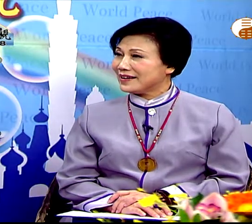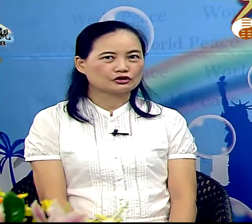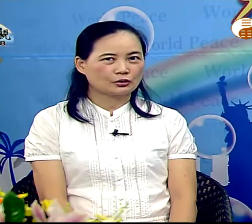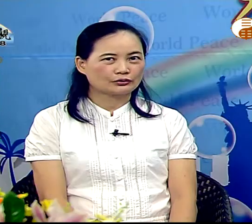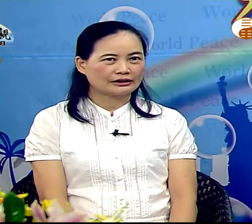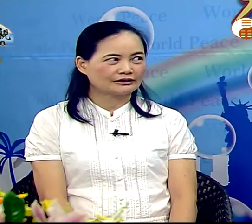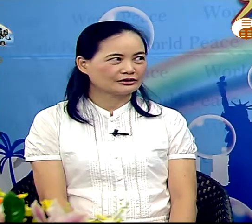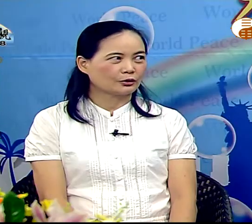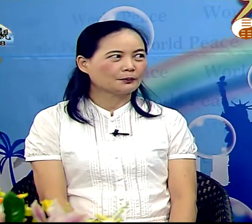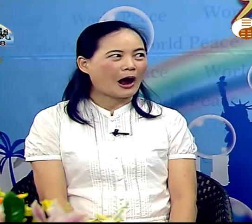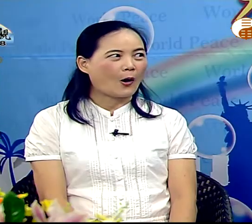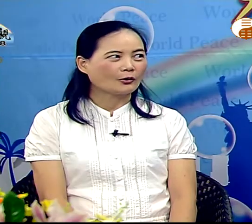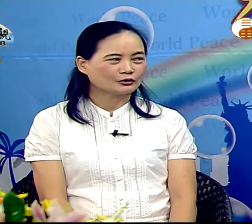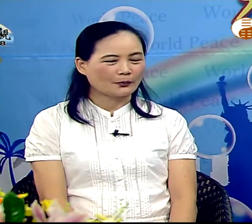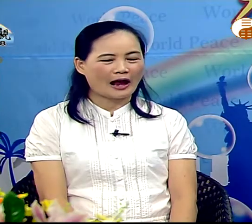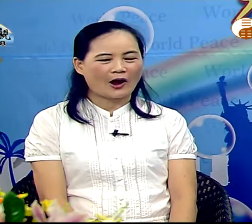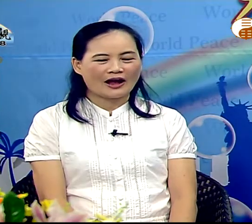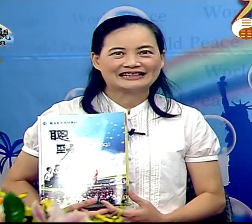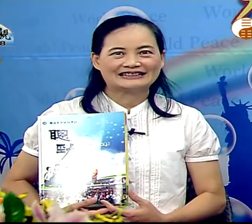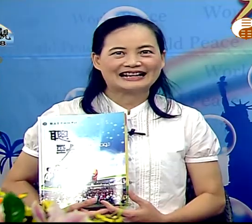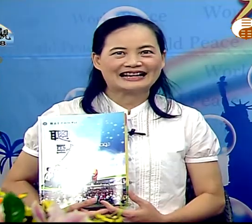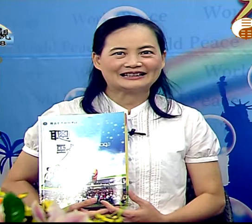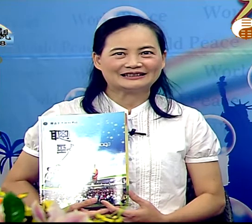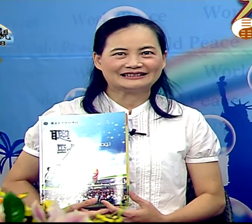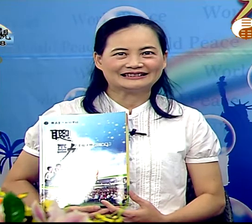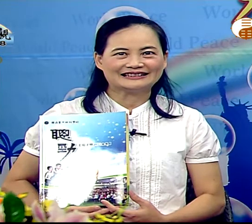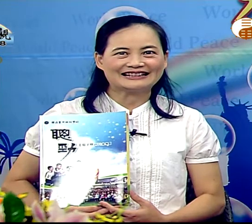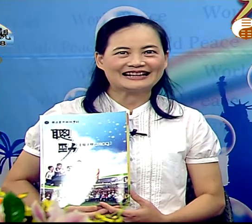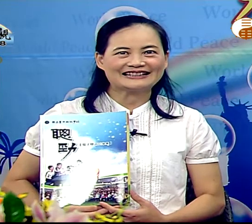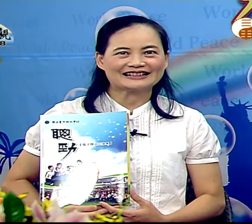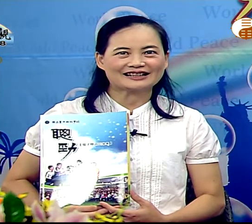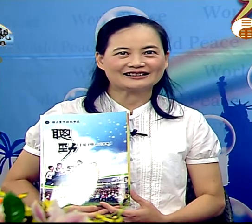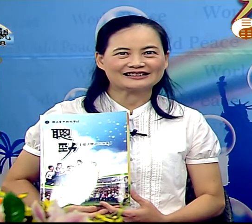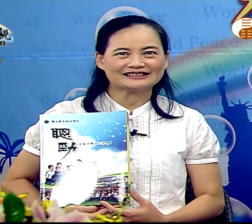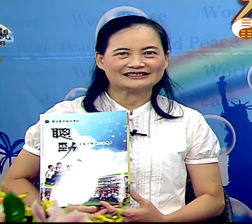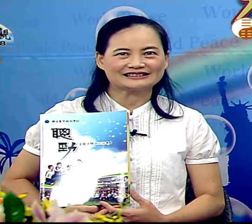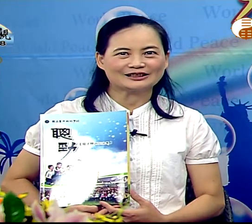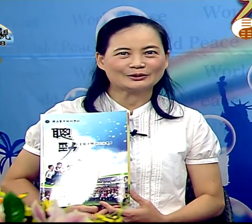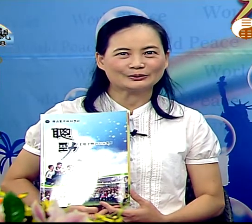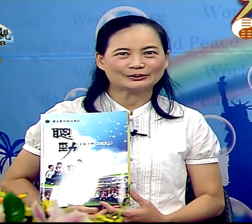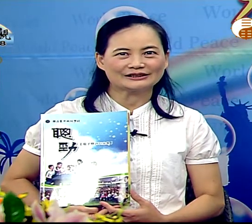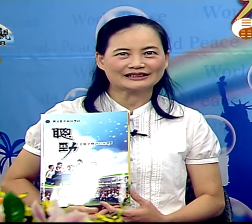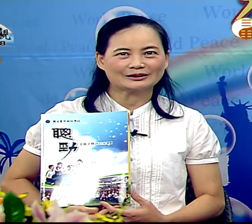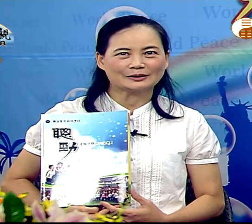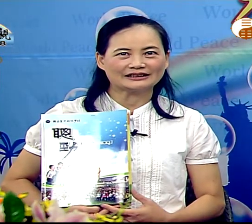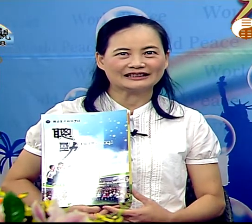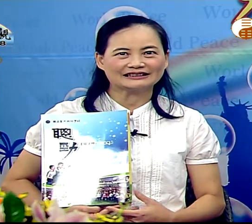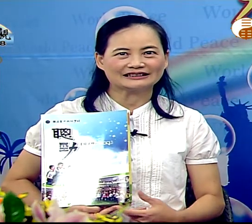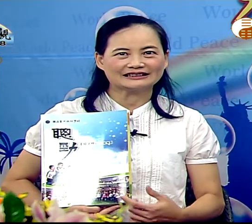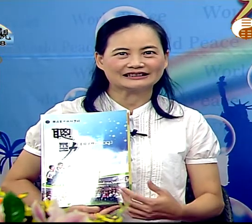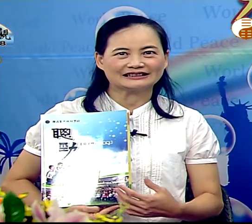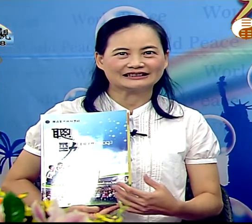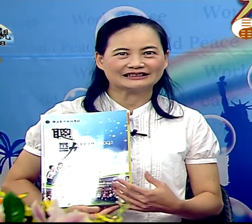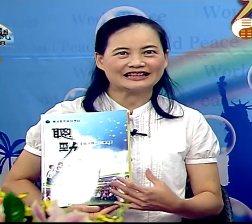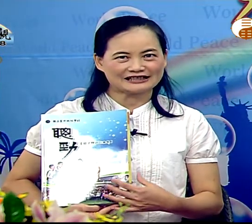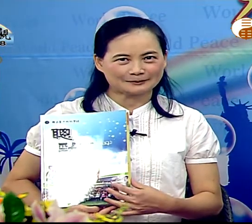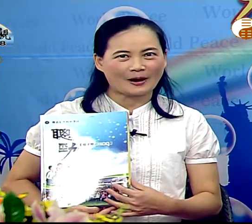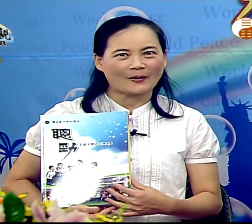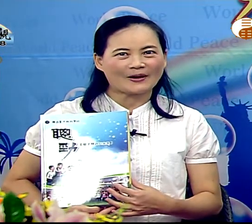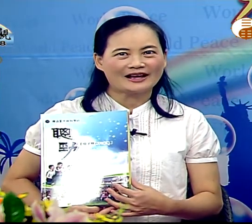叫 周报。 那现在介绍的是透过这个网页的这个电子报。